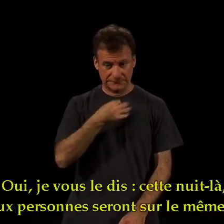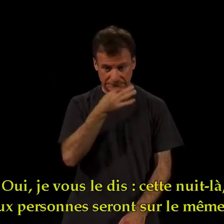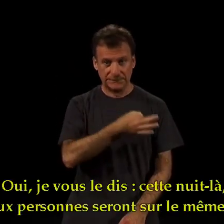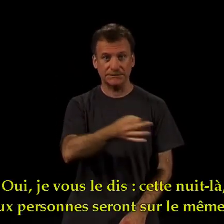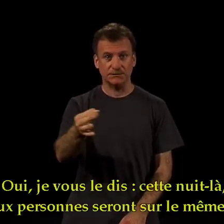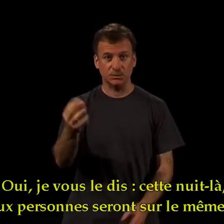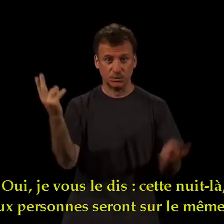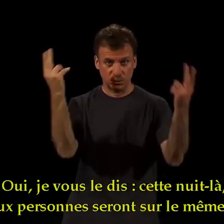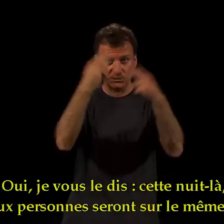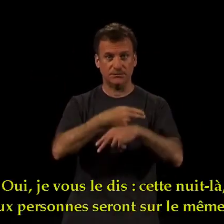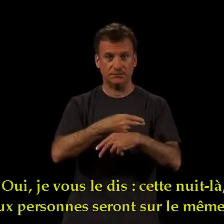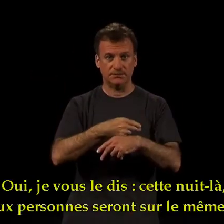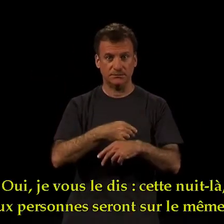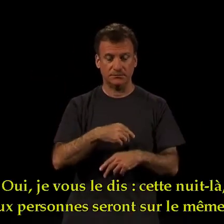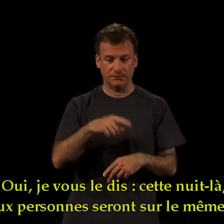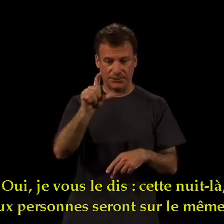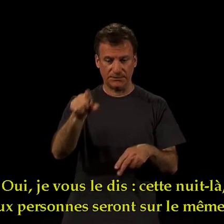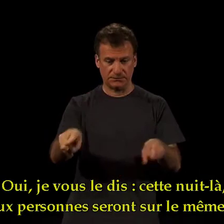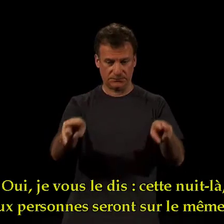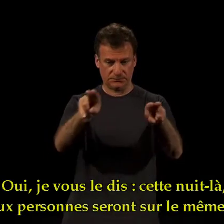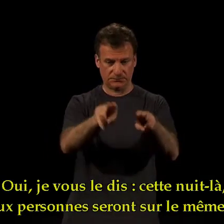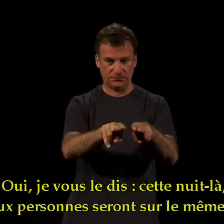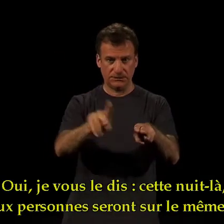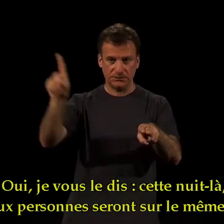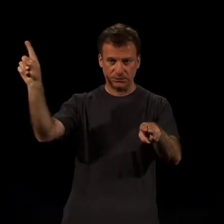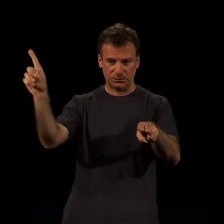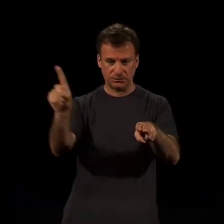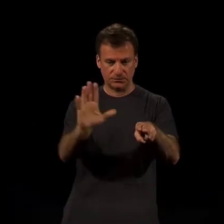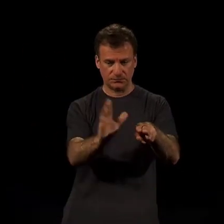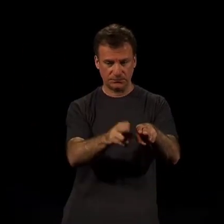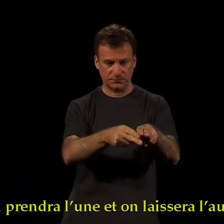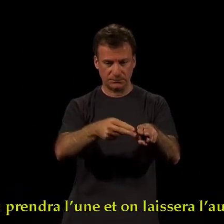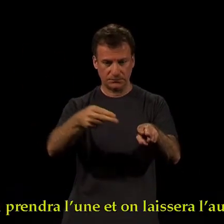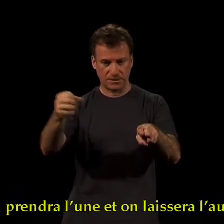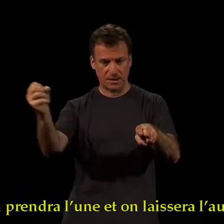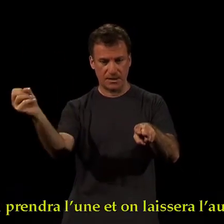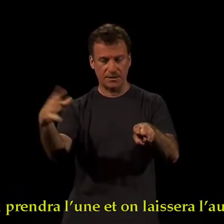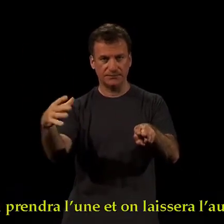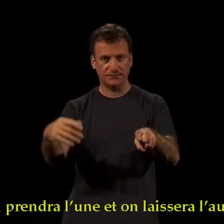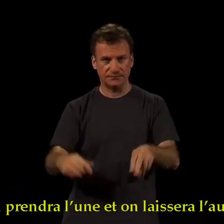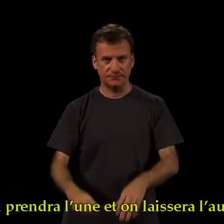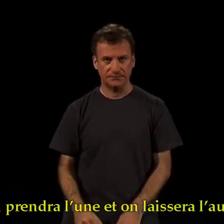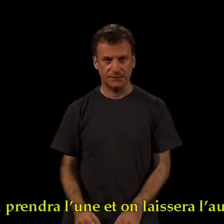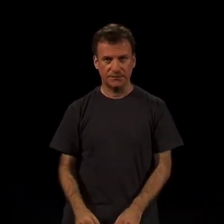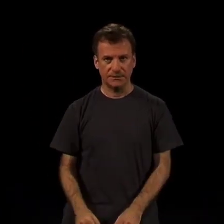Oui, je vous le dis, cette nuit-là, 2 personnes seront sur le même lit. On prendra l'une et on laissera